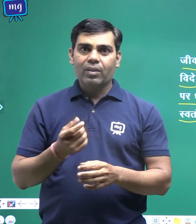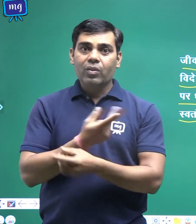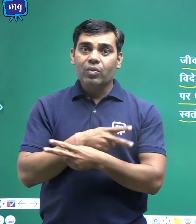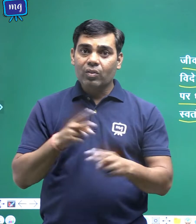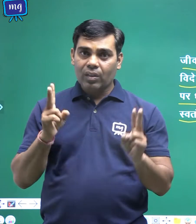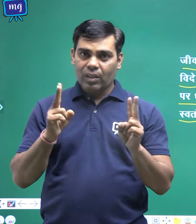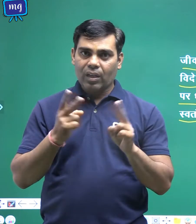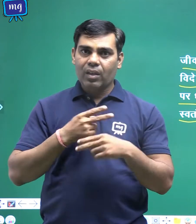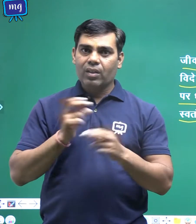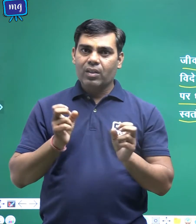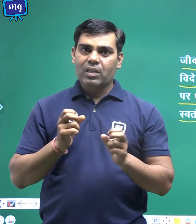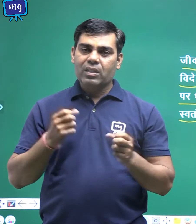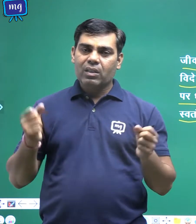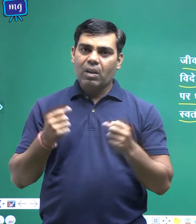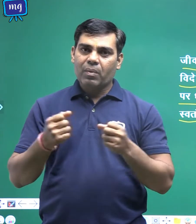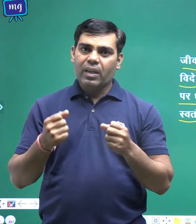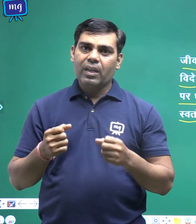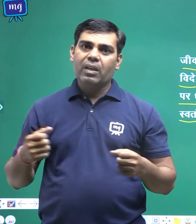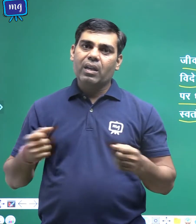की लड़ाई लड़ी।